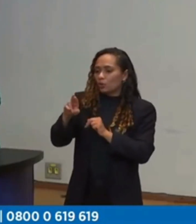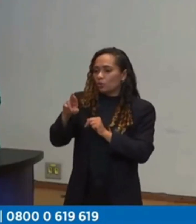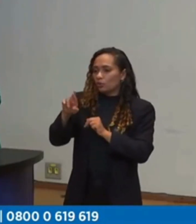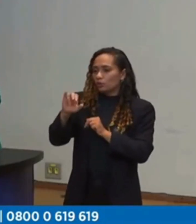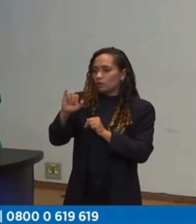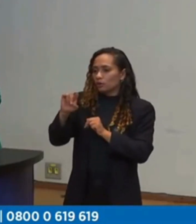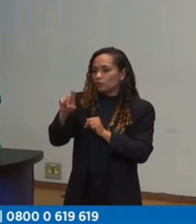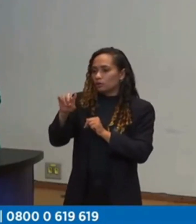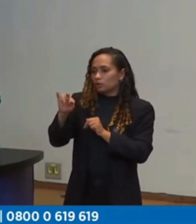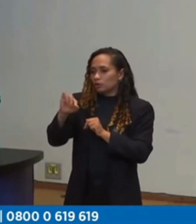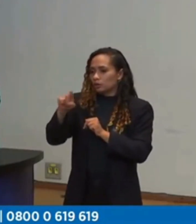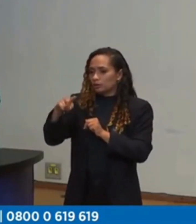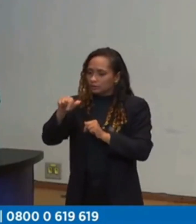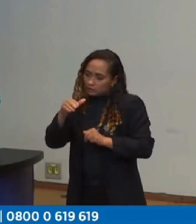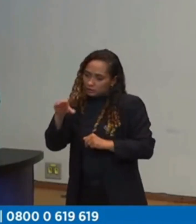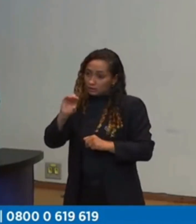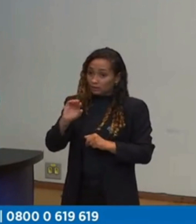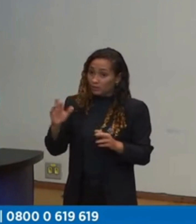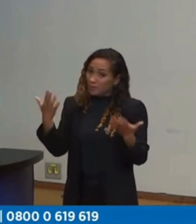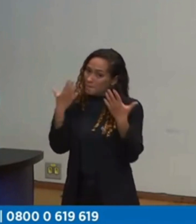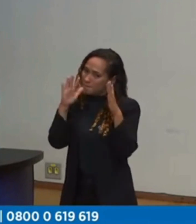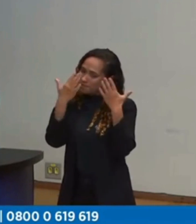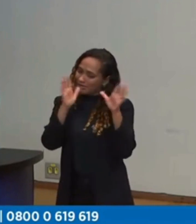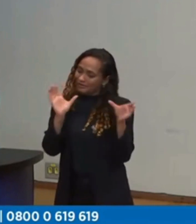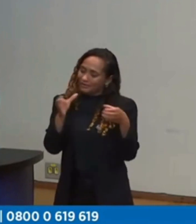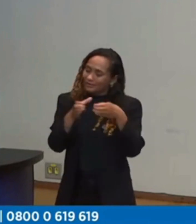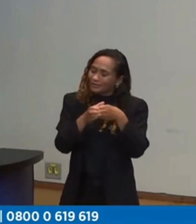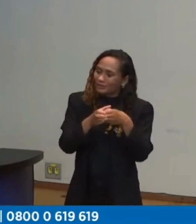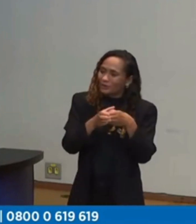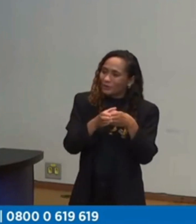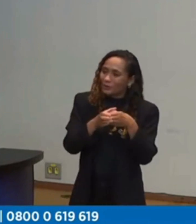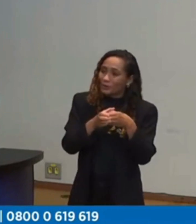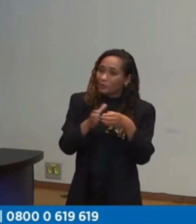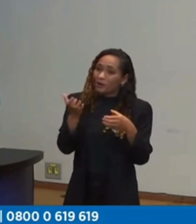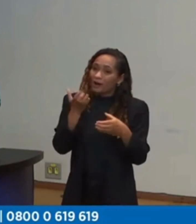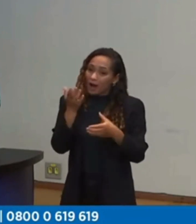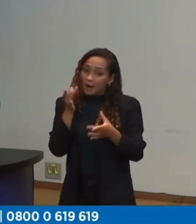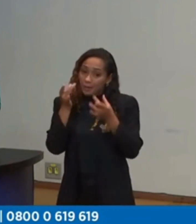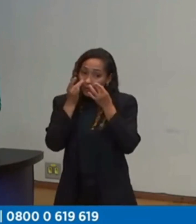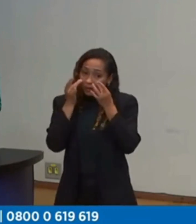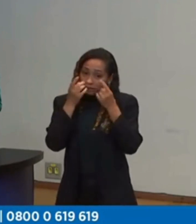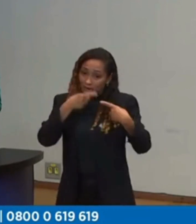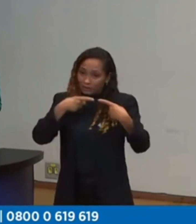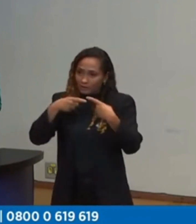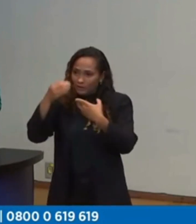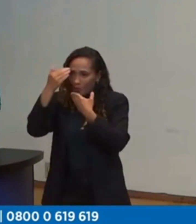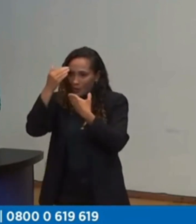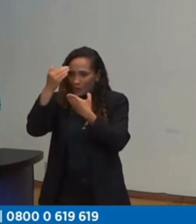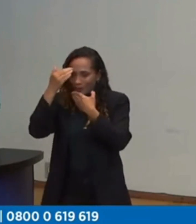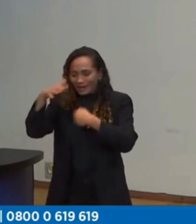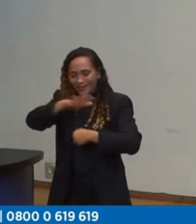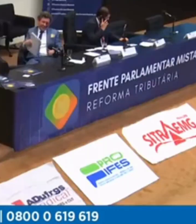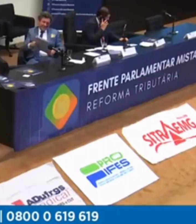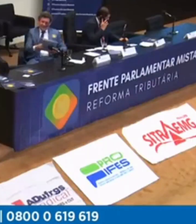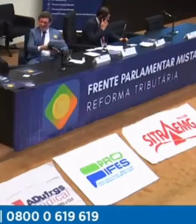Então, é isso, parabéns a essa frente, esperamos estar presente nas discussões e muito obrigado pelo espaço.